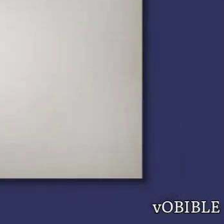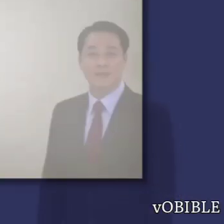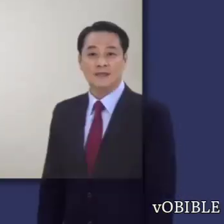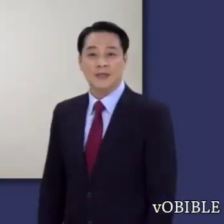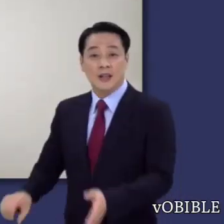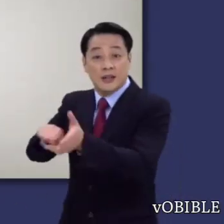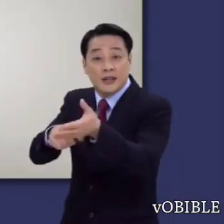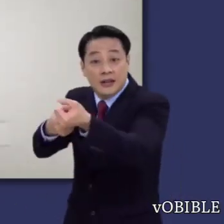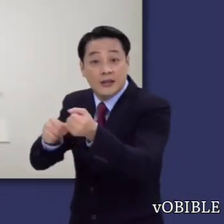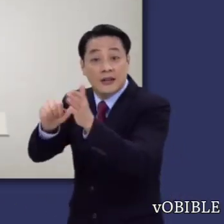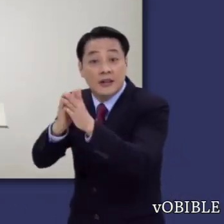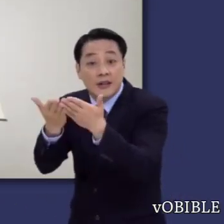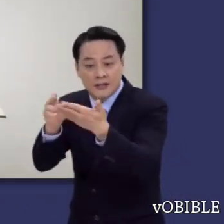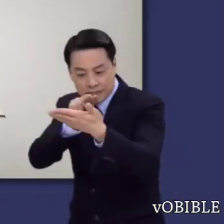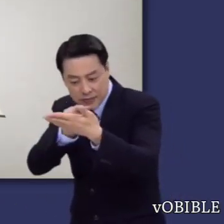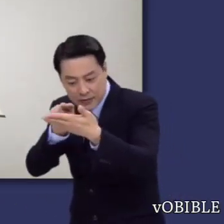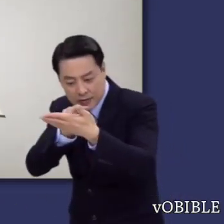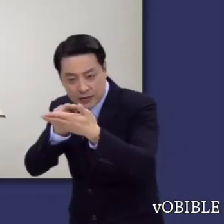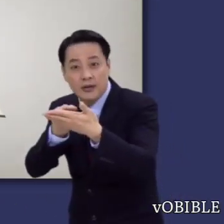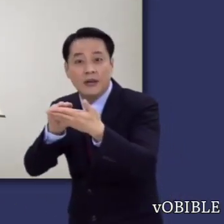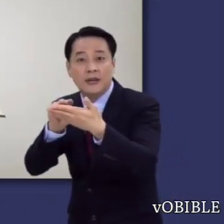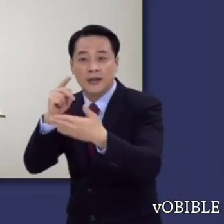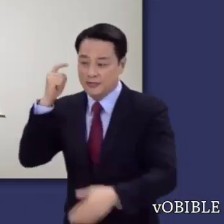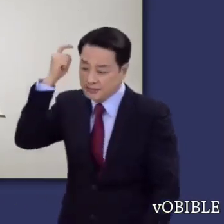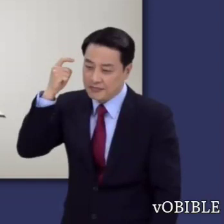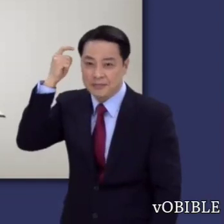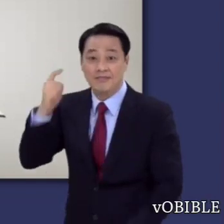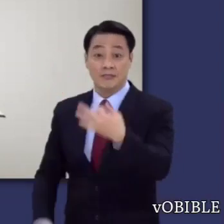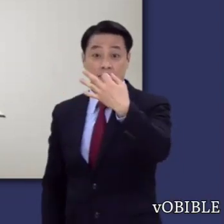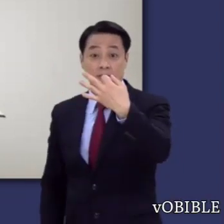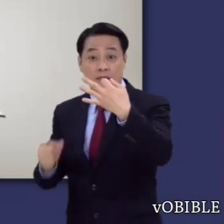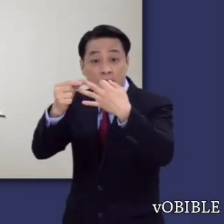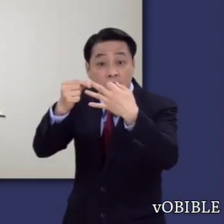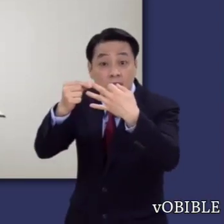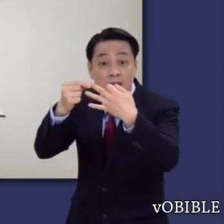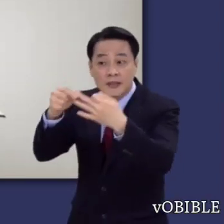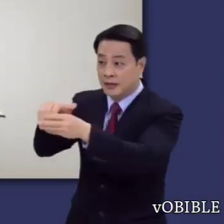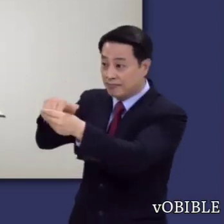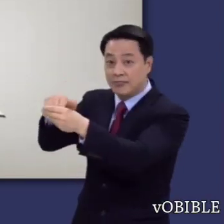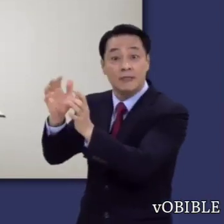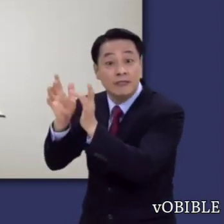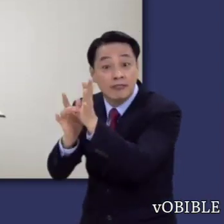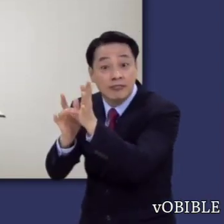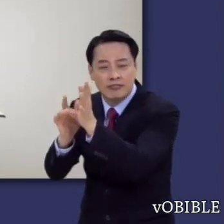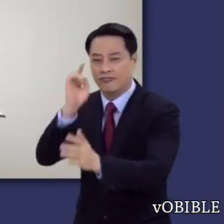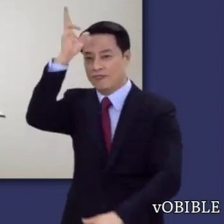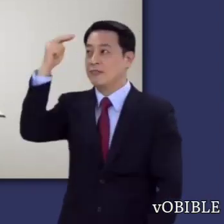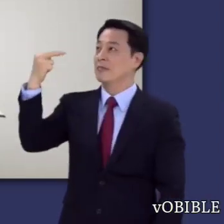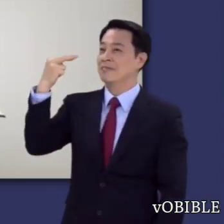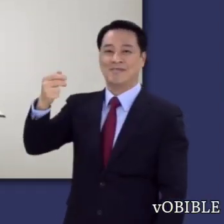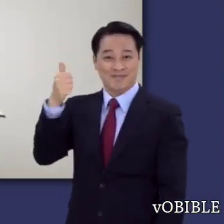你阅读加拉太书时，请留意，基督徒要被上帝视作义人，就需要对耶稣有信